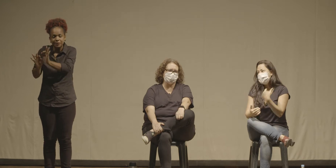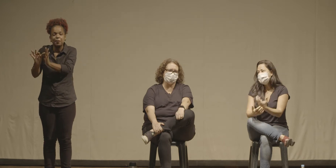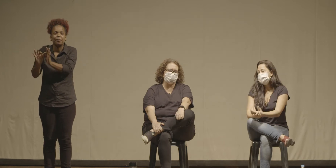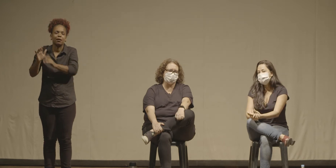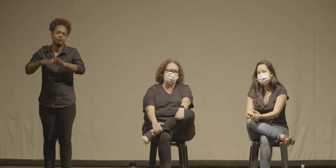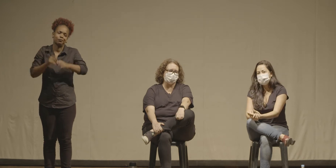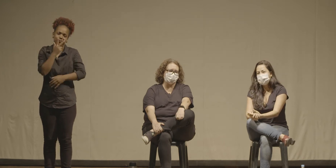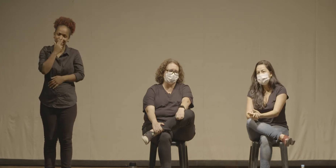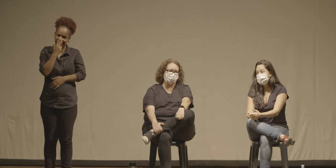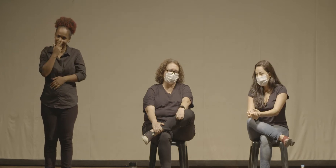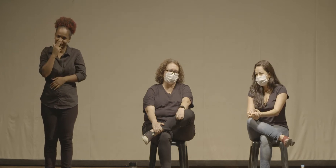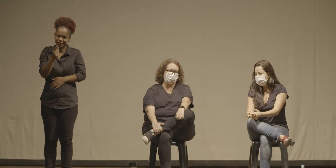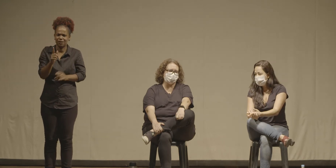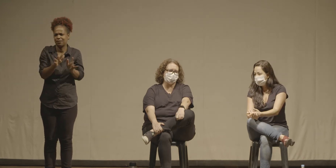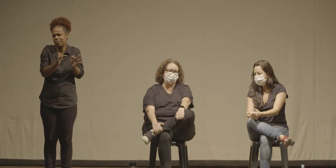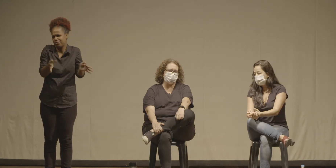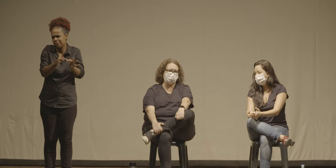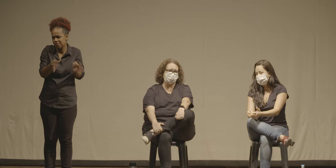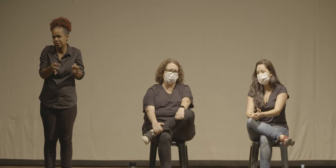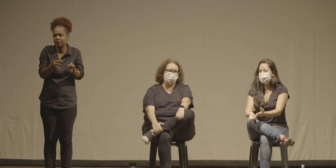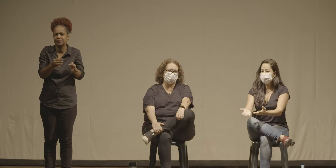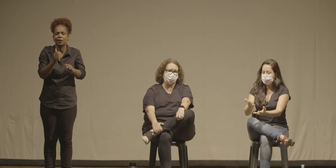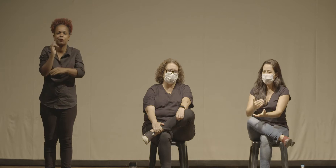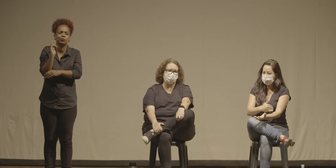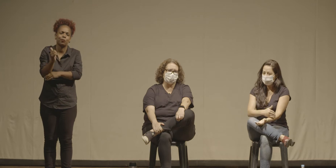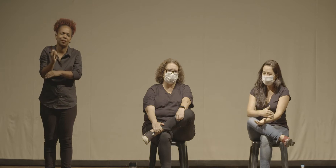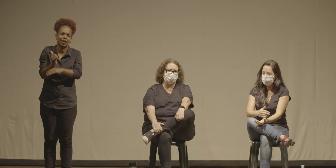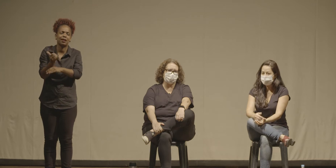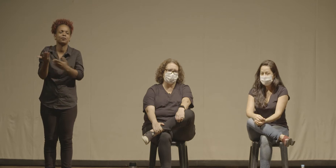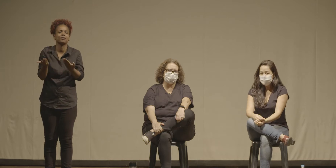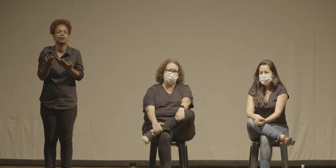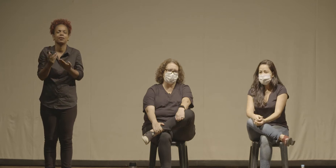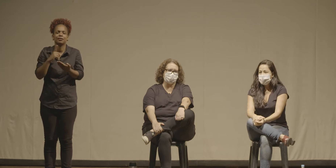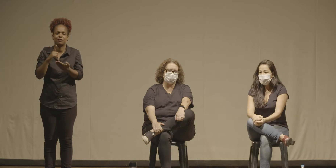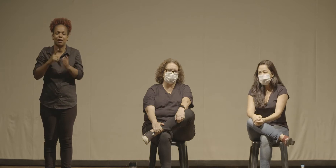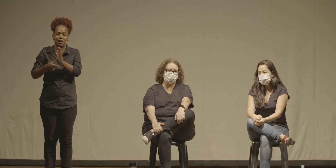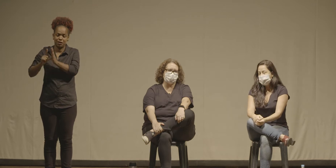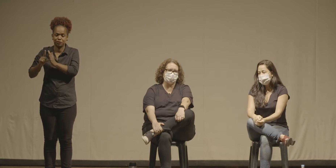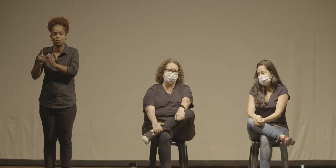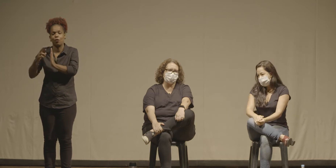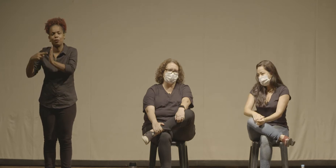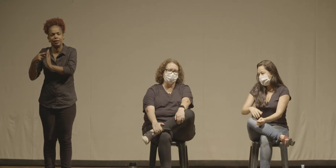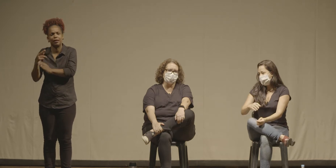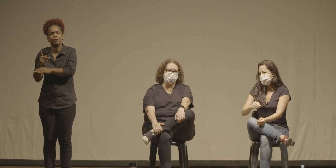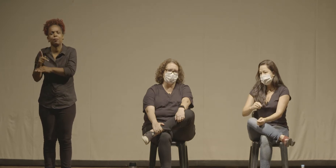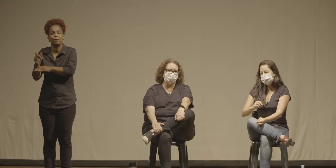vezes parece simples, porque o documentário sempre é um pré-roteiro, mas se você